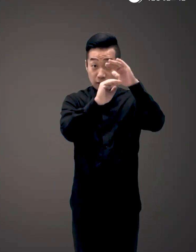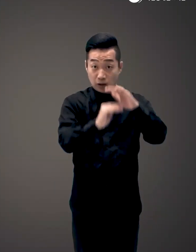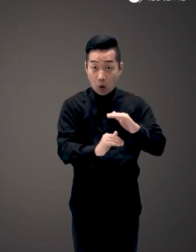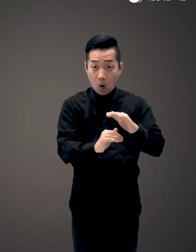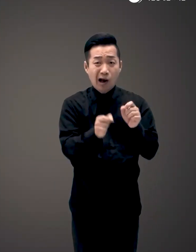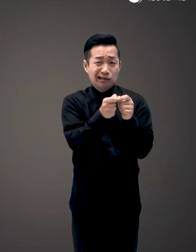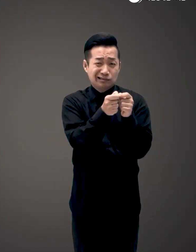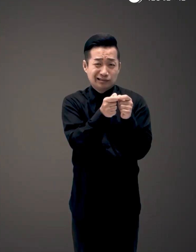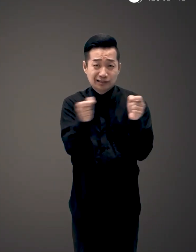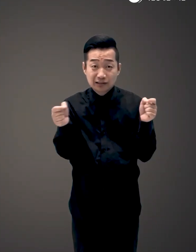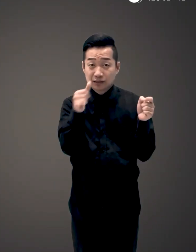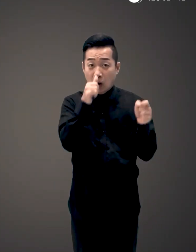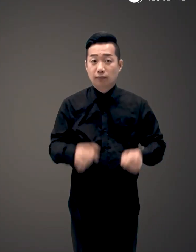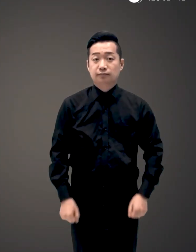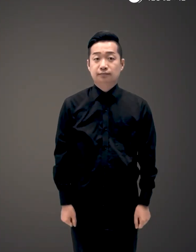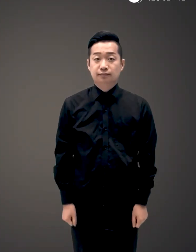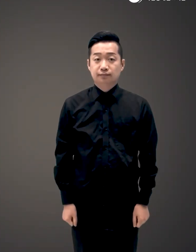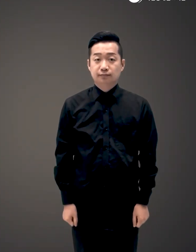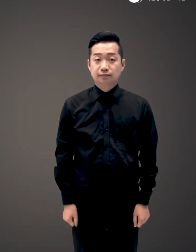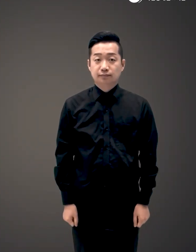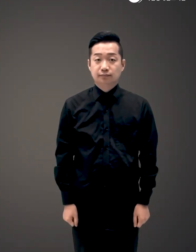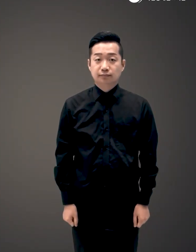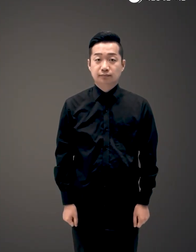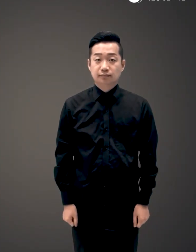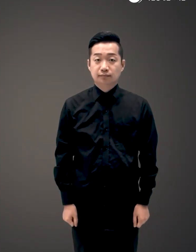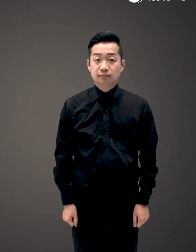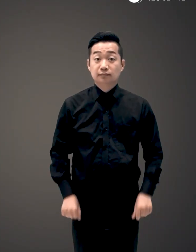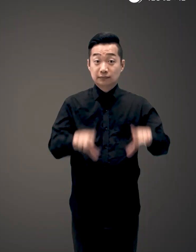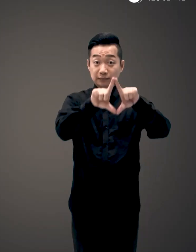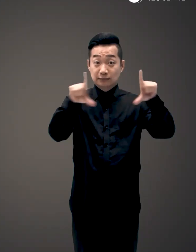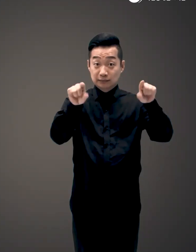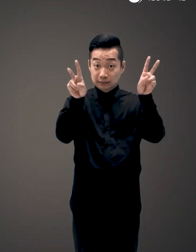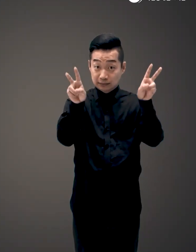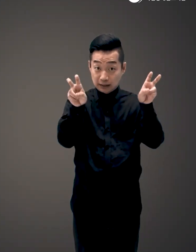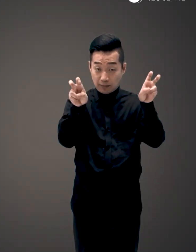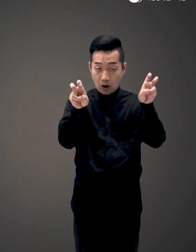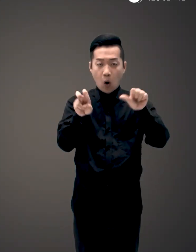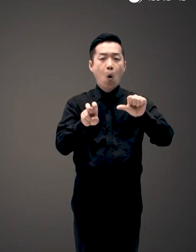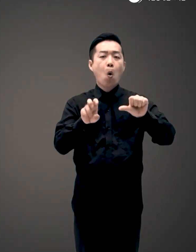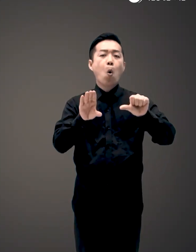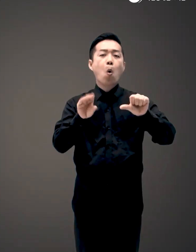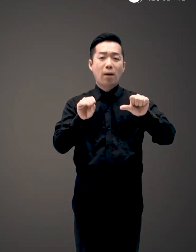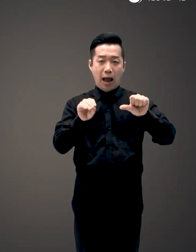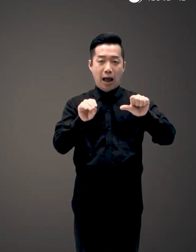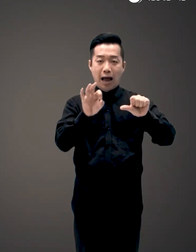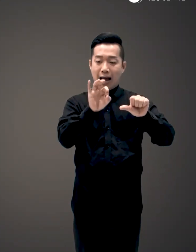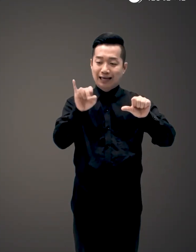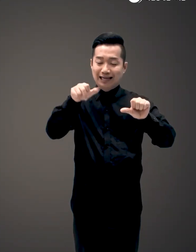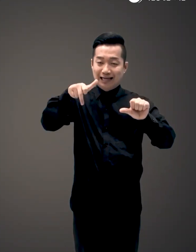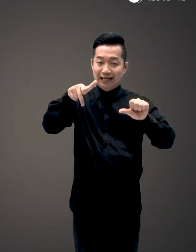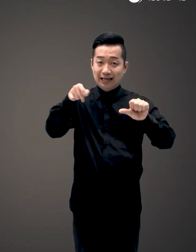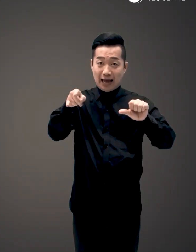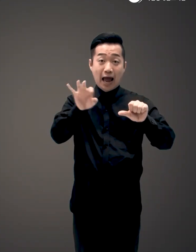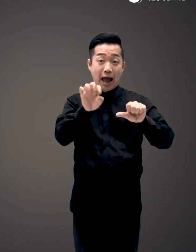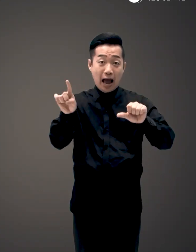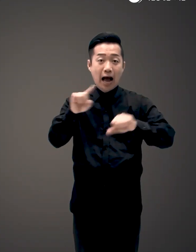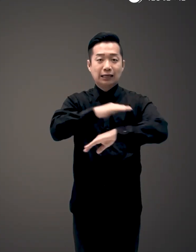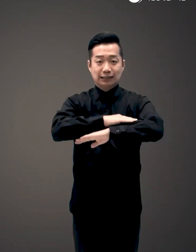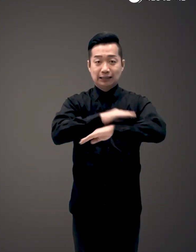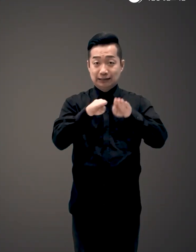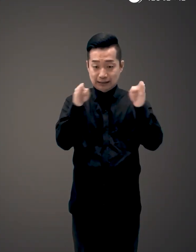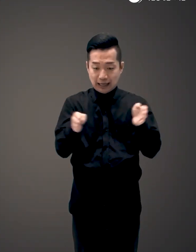프롤로그가 꽤나 길게 적혀 있어요. 그래서 제목이 5만원짜리 이케아 책상에서